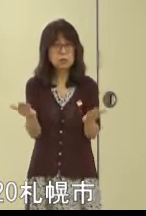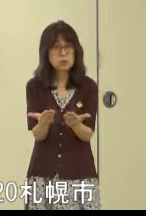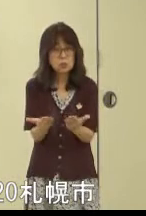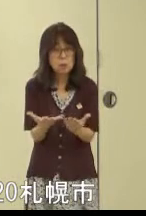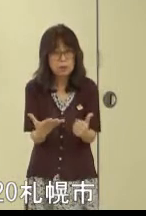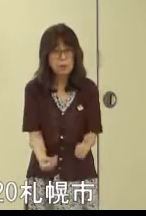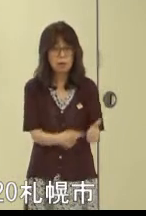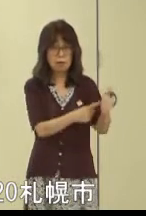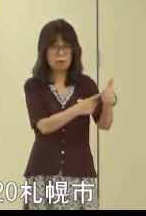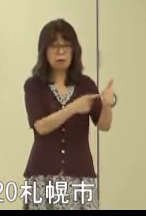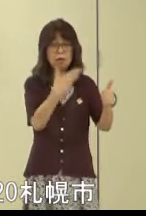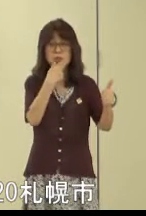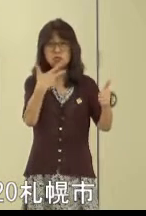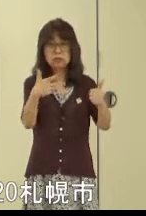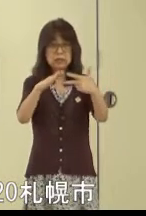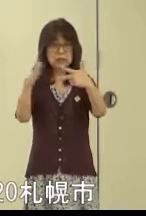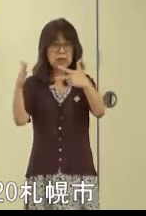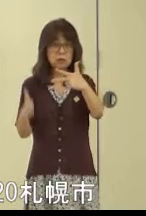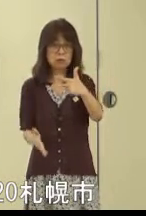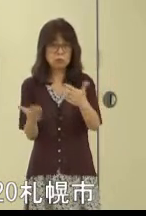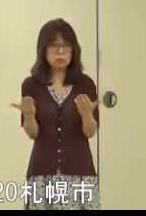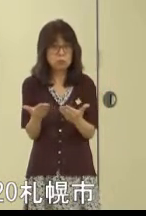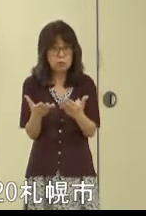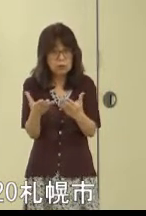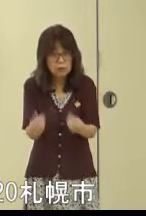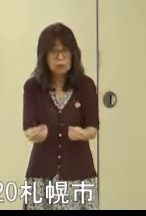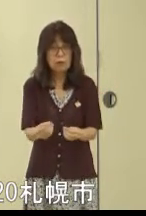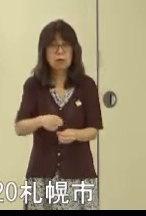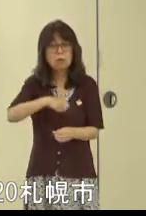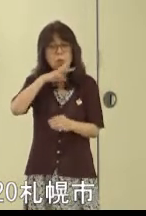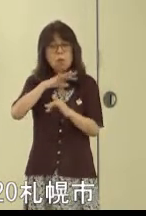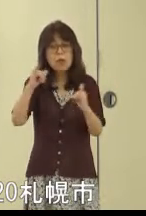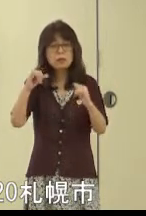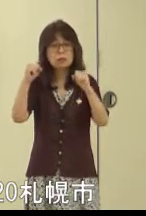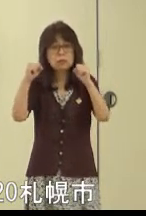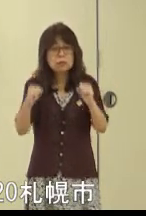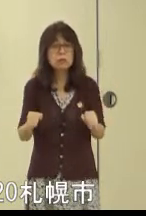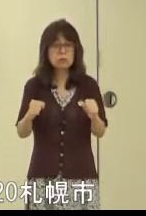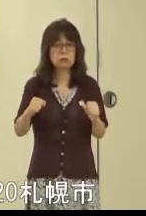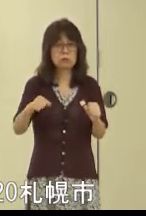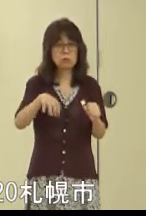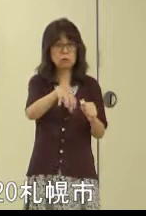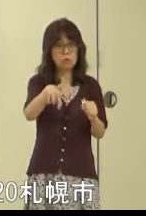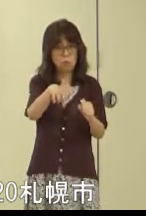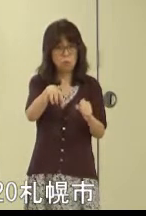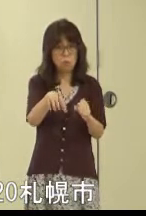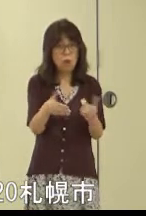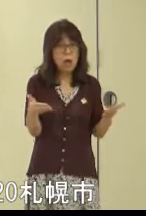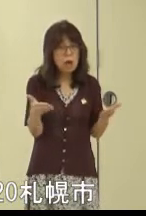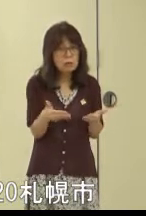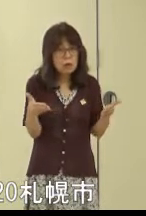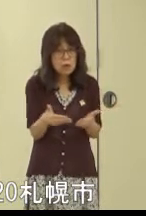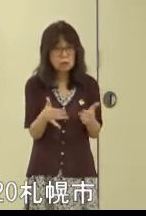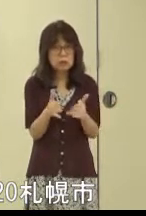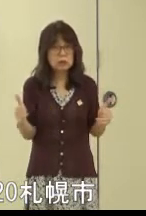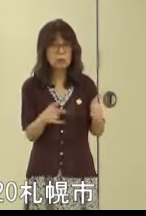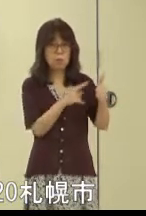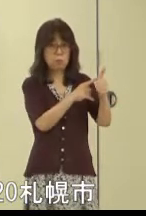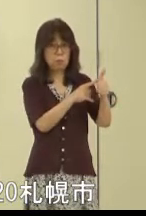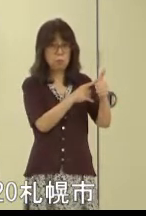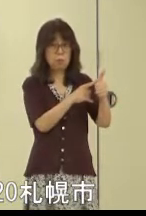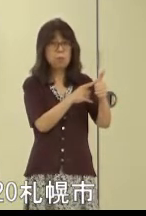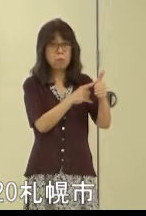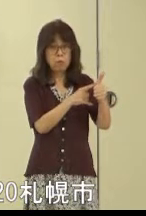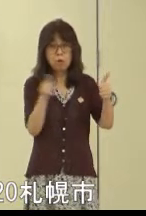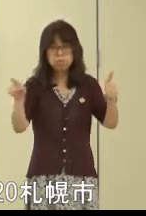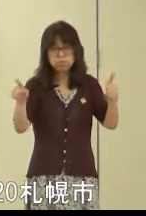施設など高齢者いらっしゃる場所に働いている方こういった方も中にはいらっしゃい